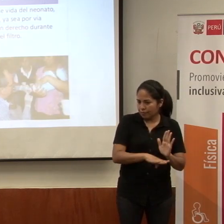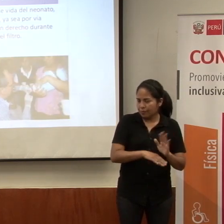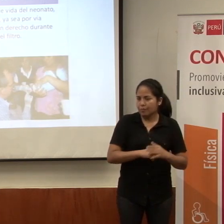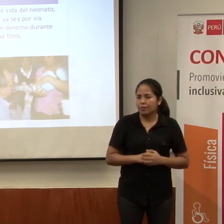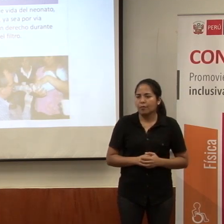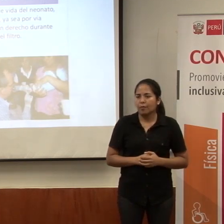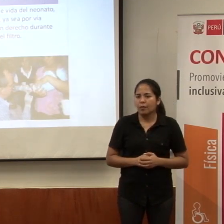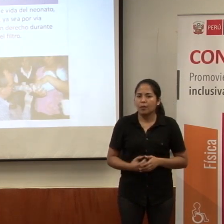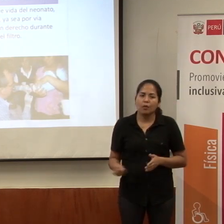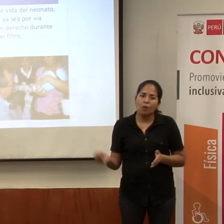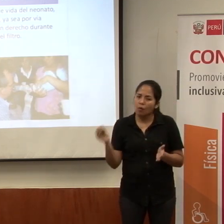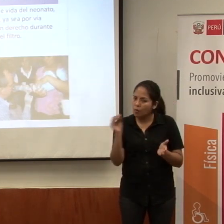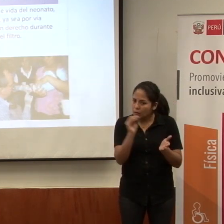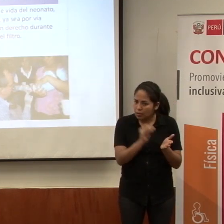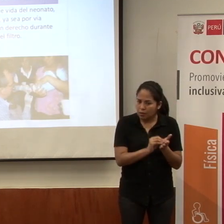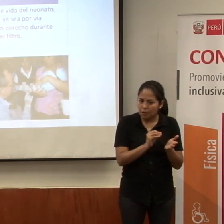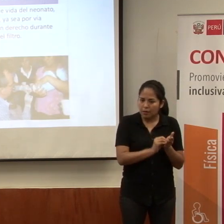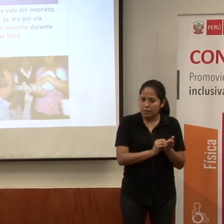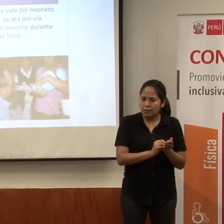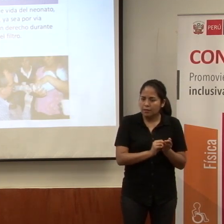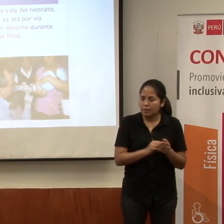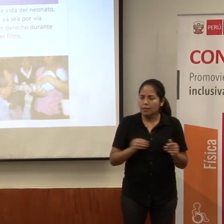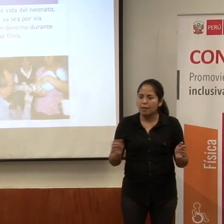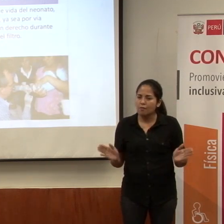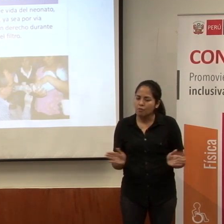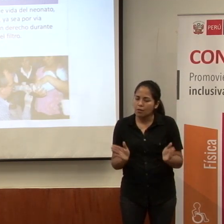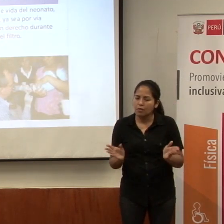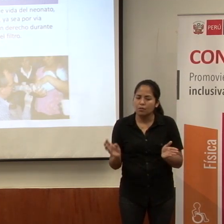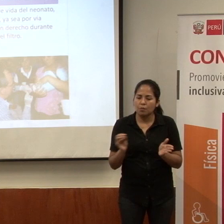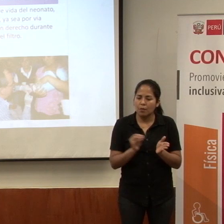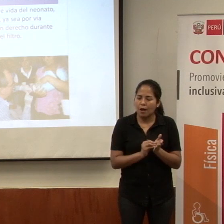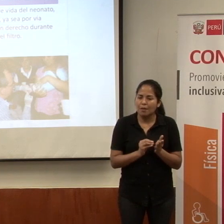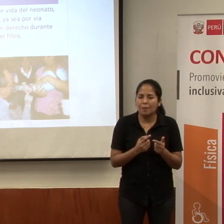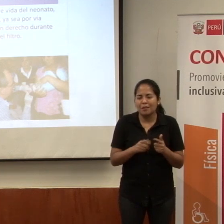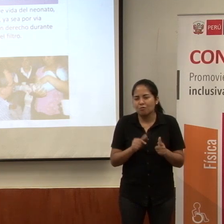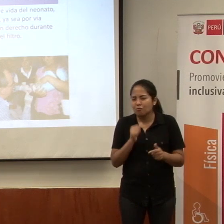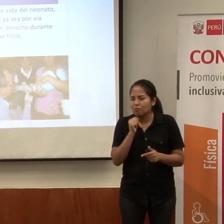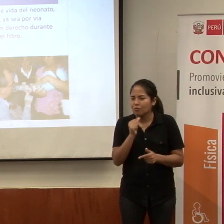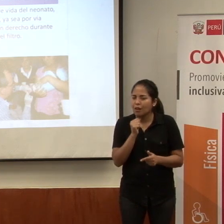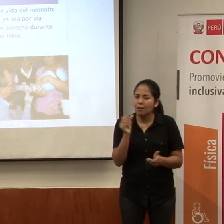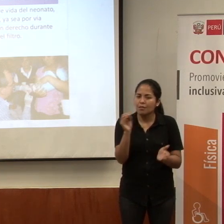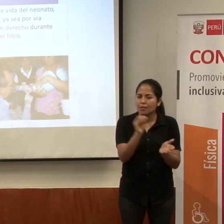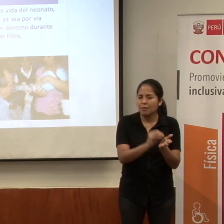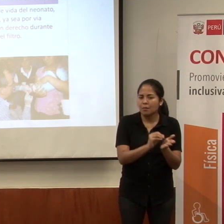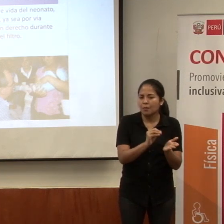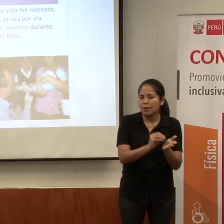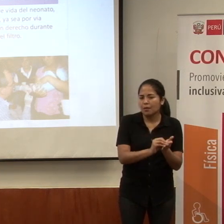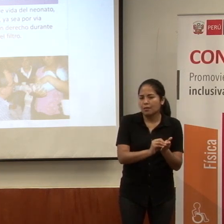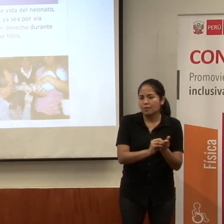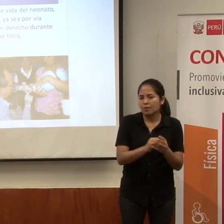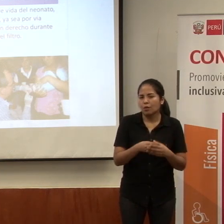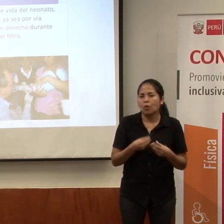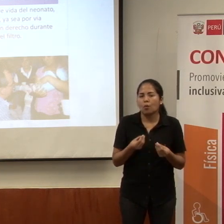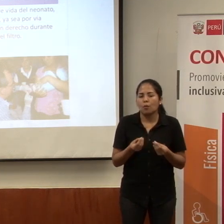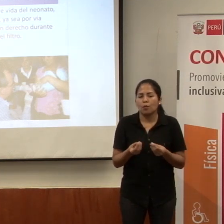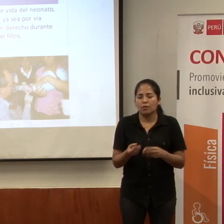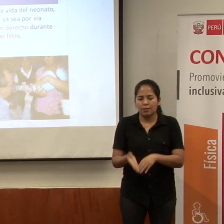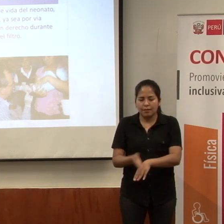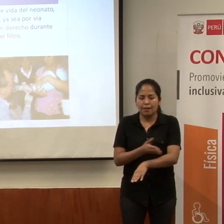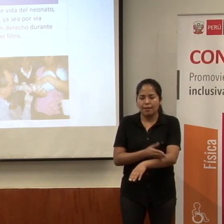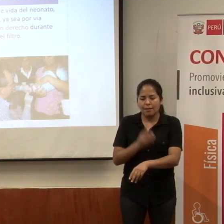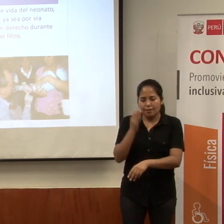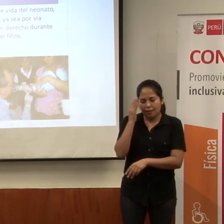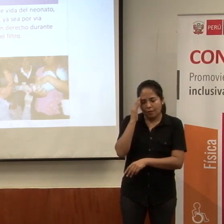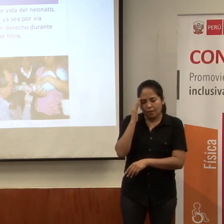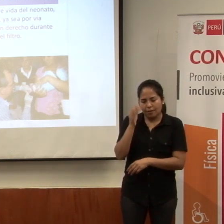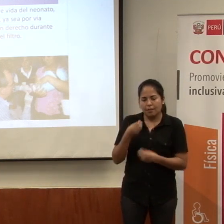y reiterar que se está haciendo un esfuerzo, aunque todavía es limitado, para poder identificar precozmente